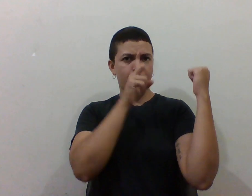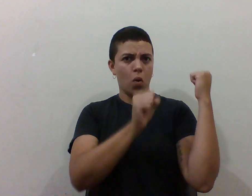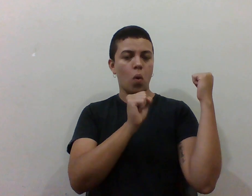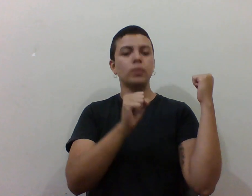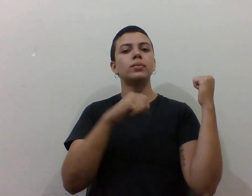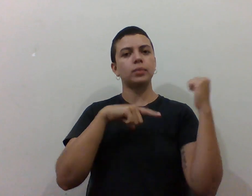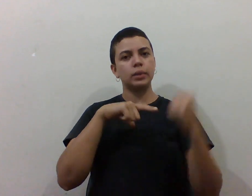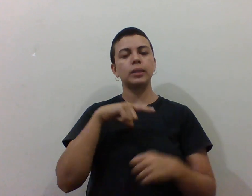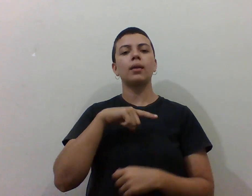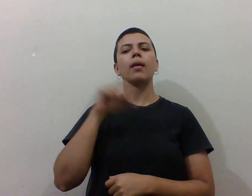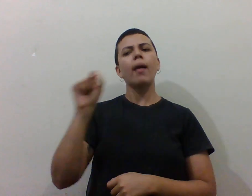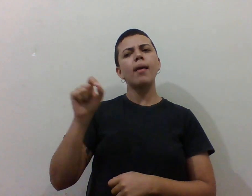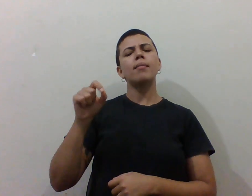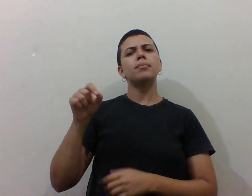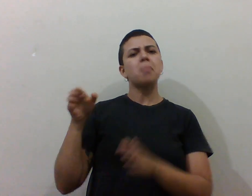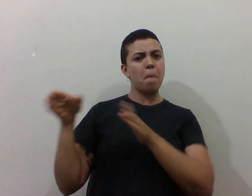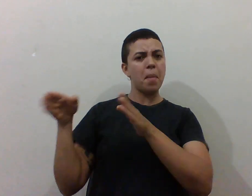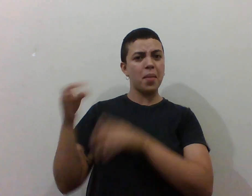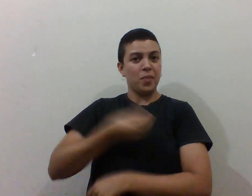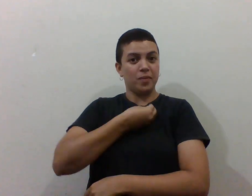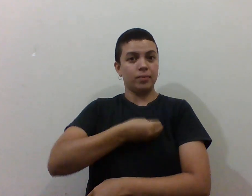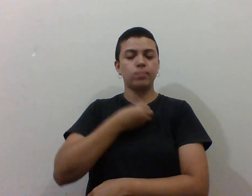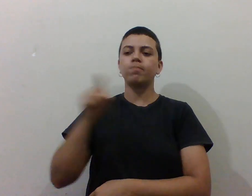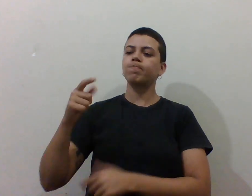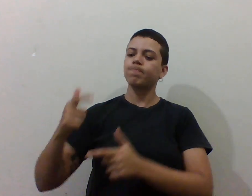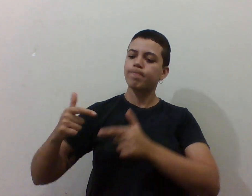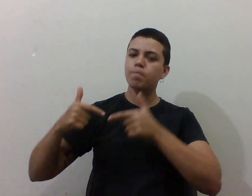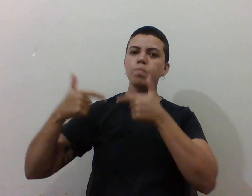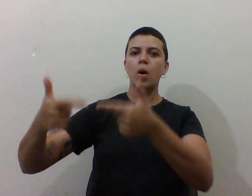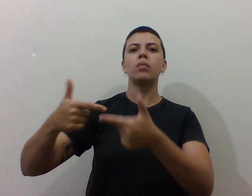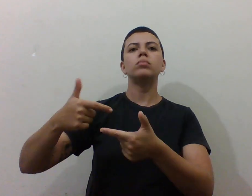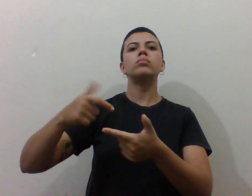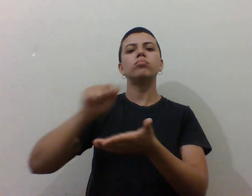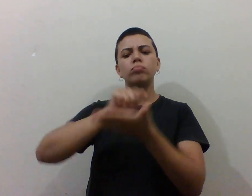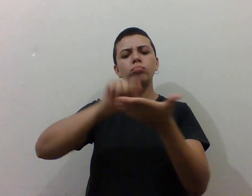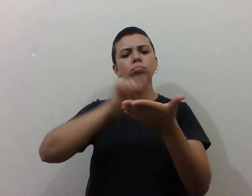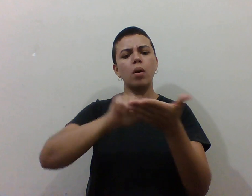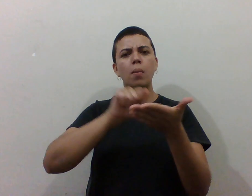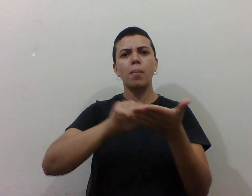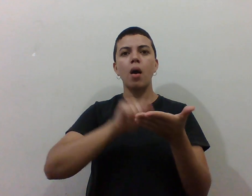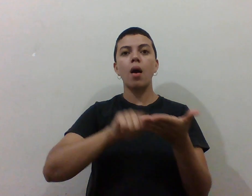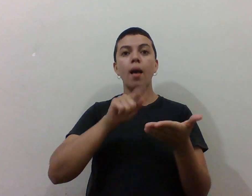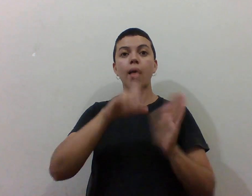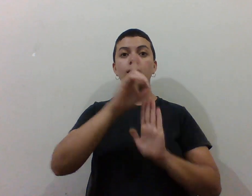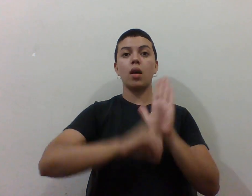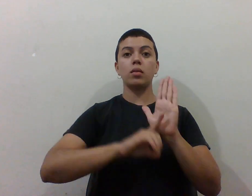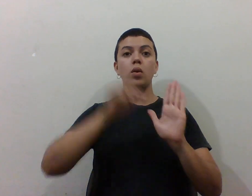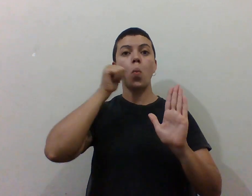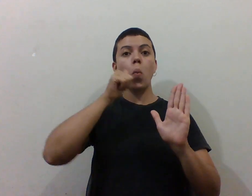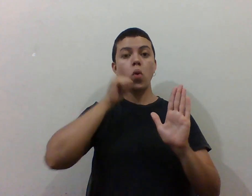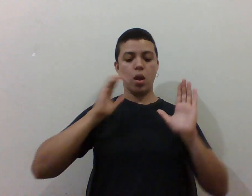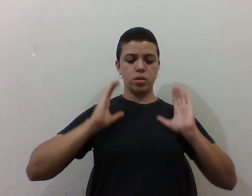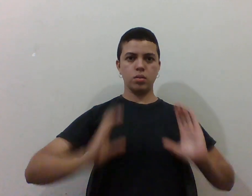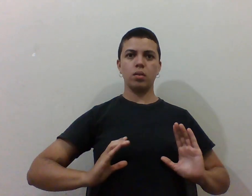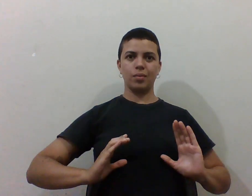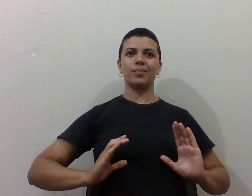decidiu escrever, num ato de protesto, a Declaração de Direitos da Mulher e da Cidadã. E isso gerou,